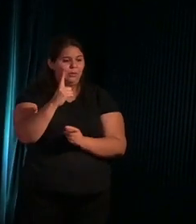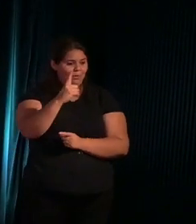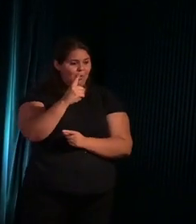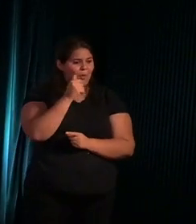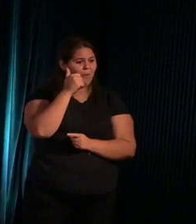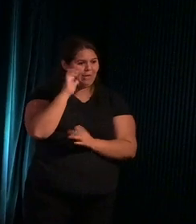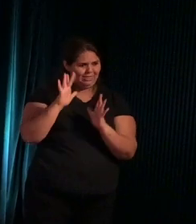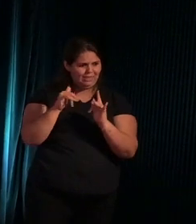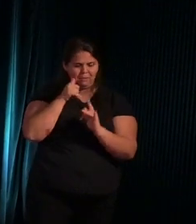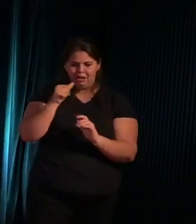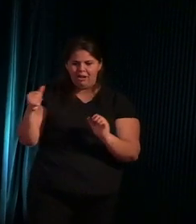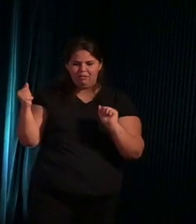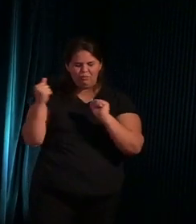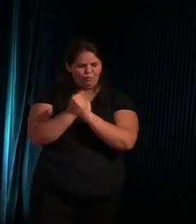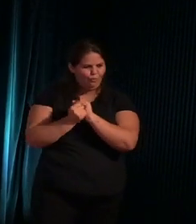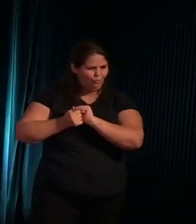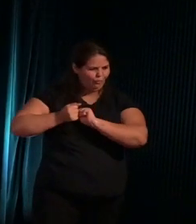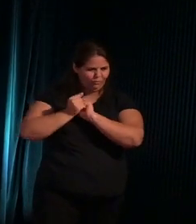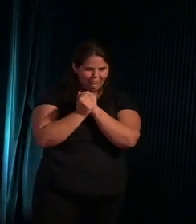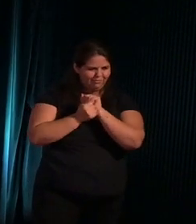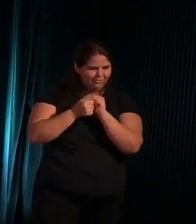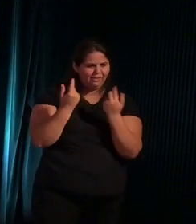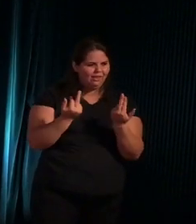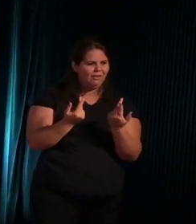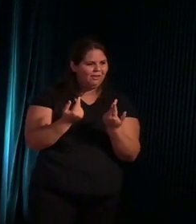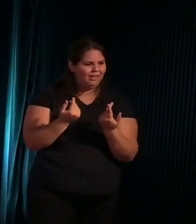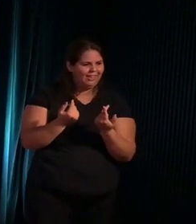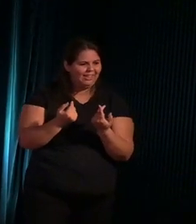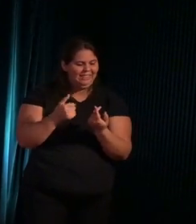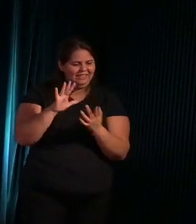namorada de 15 anos, eu também tinha a mesma idade,